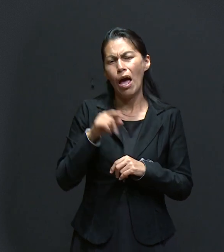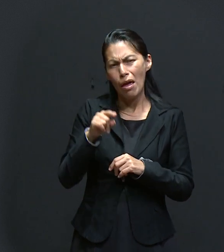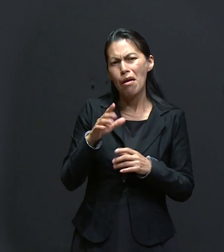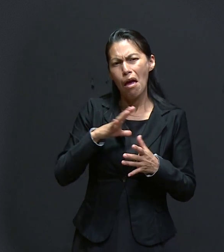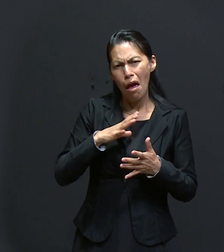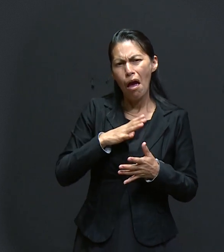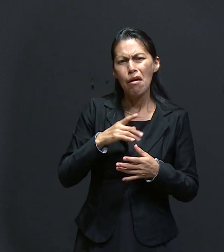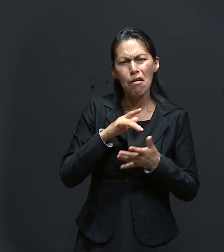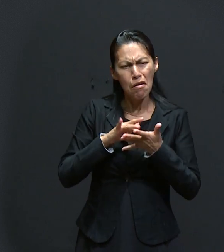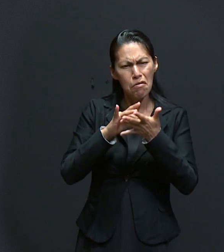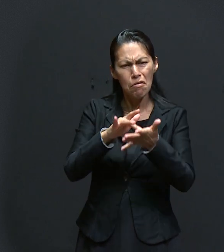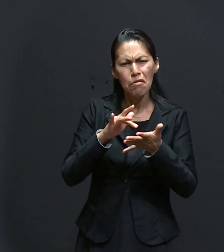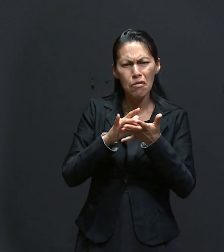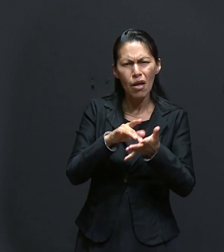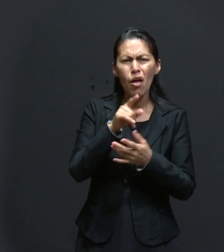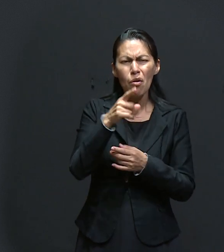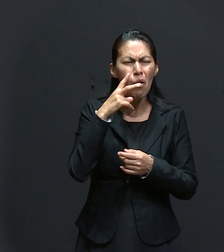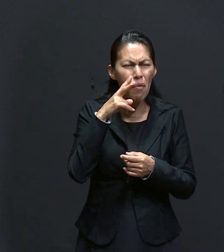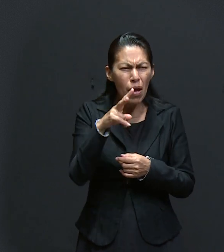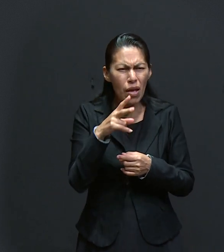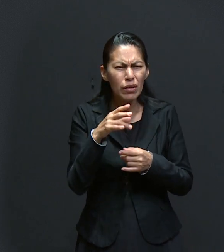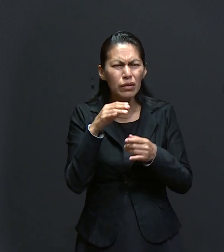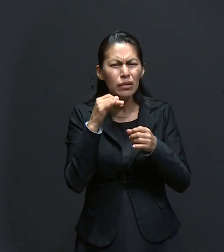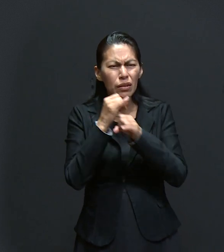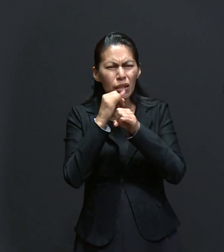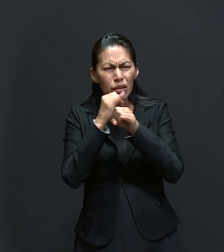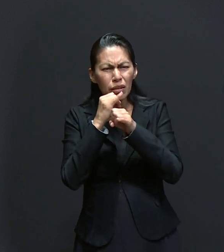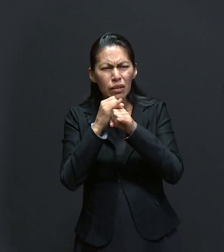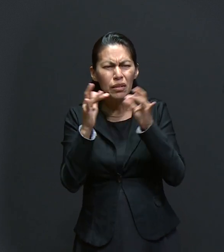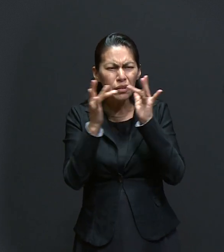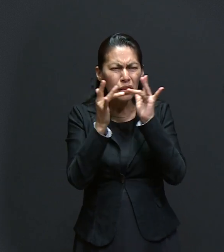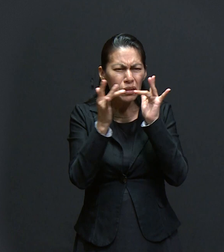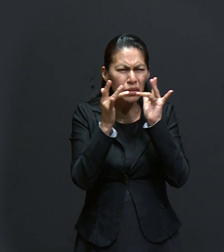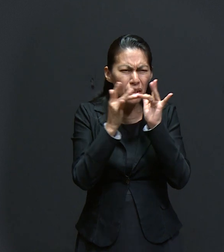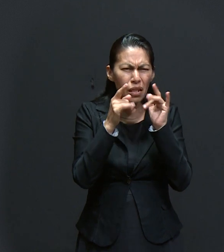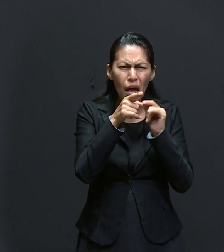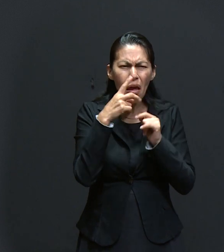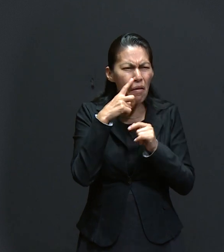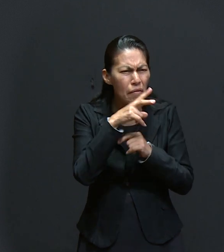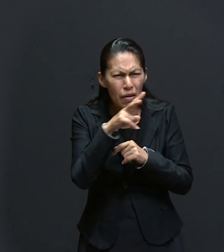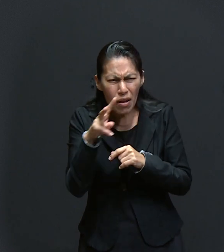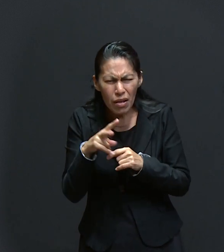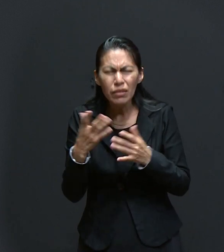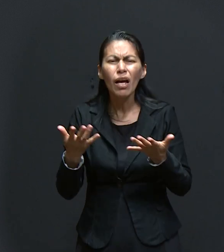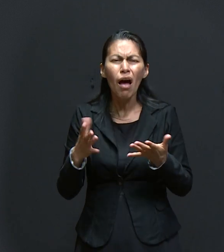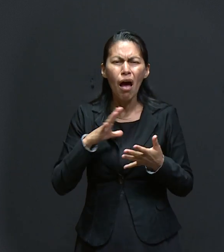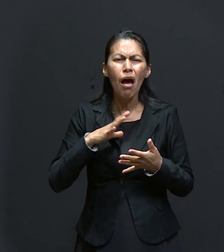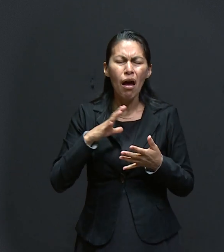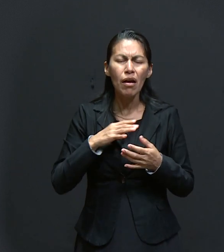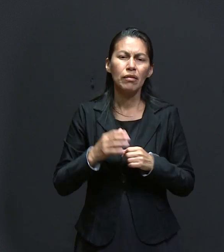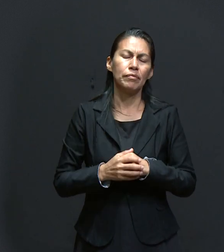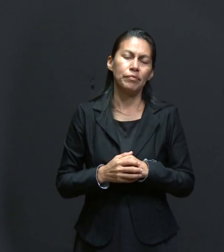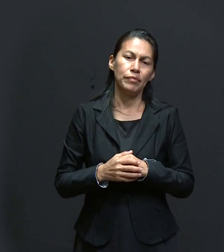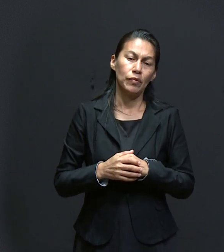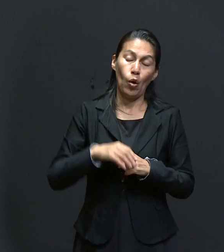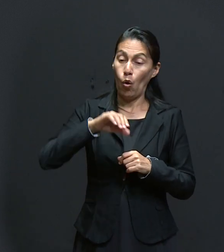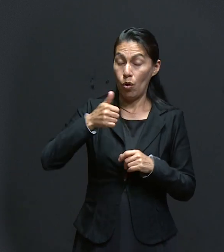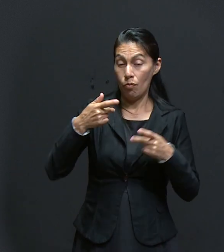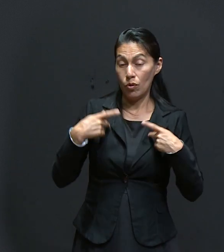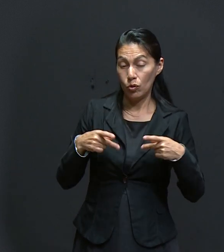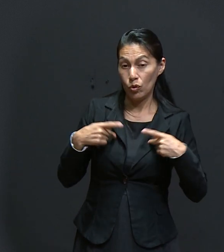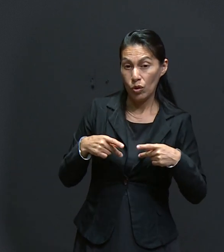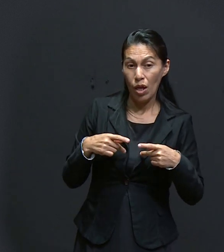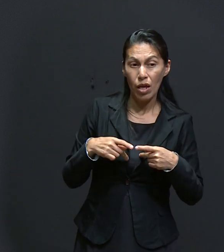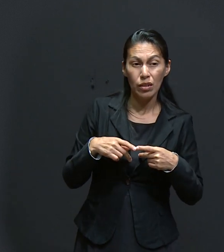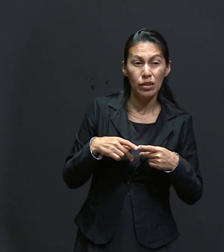proyectos es este centro donde se reciben ayuda y luego dan ayuda ahí en lugar ni